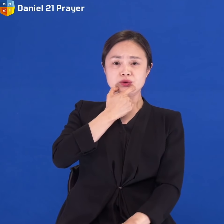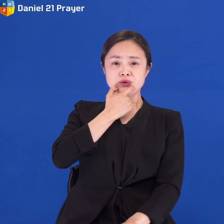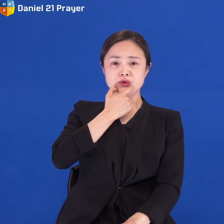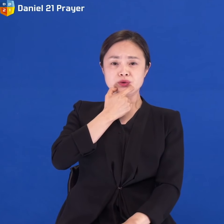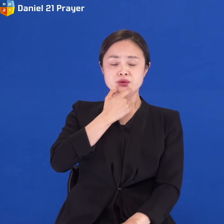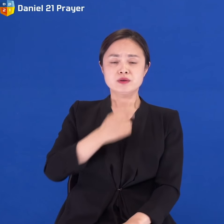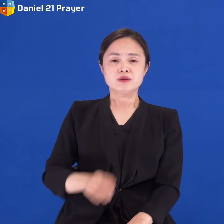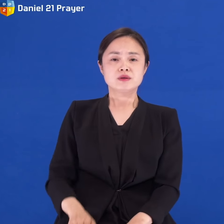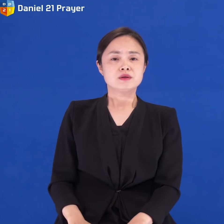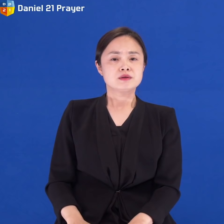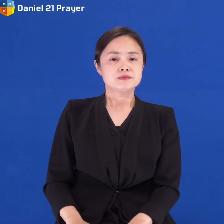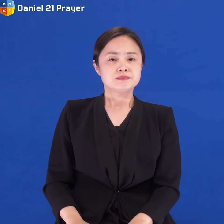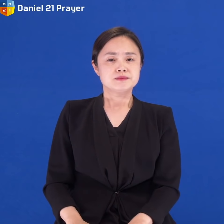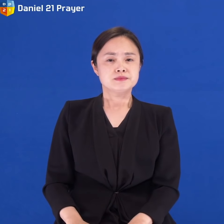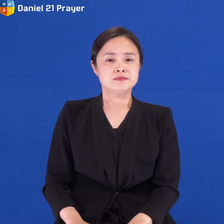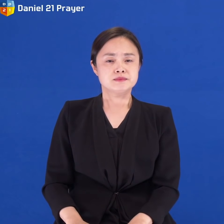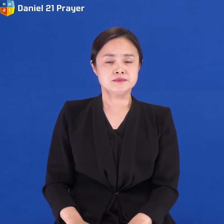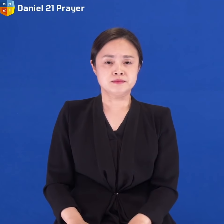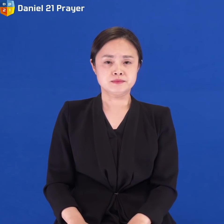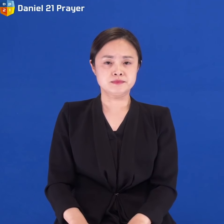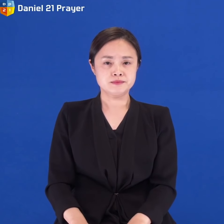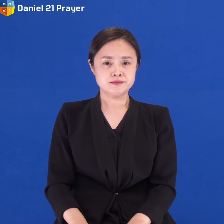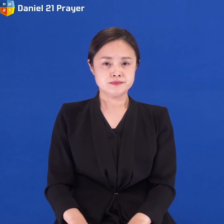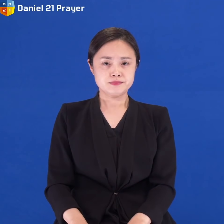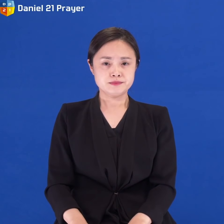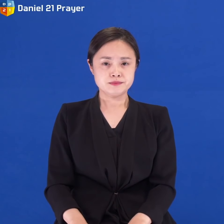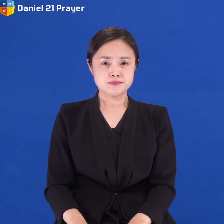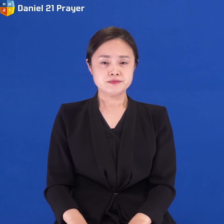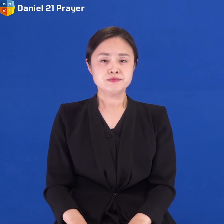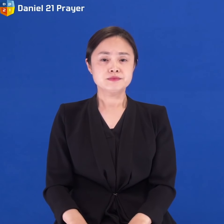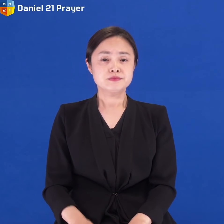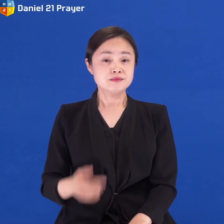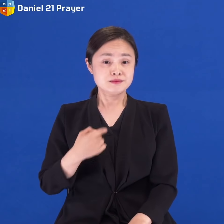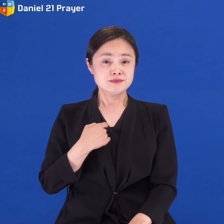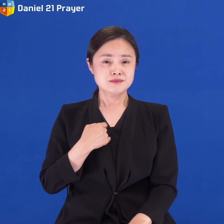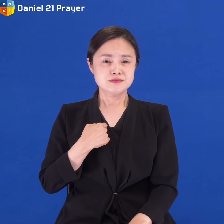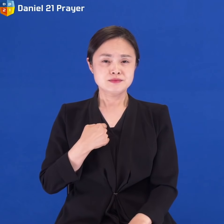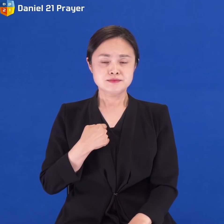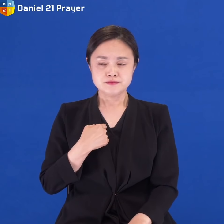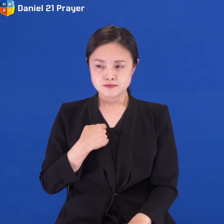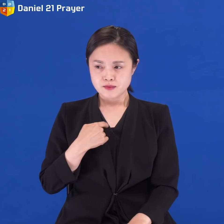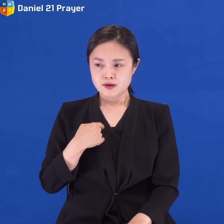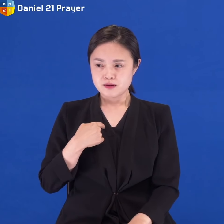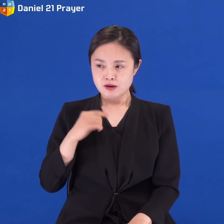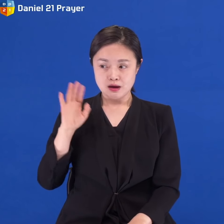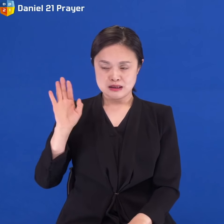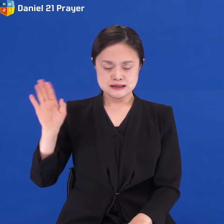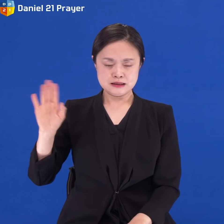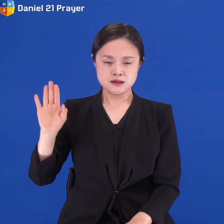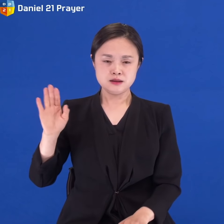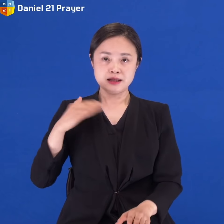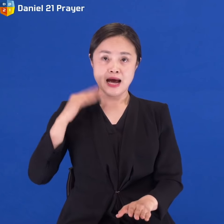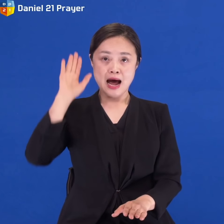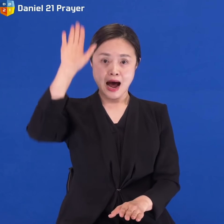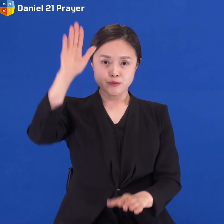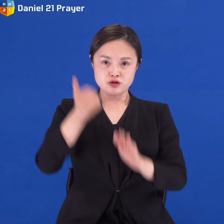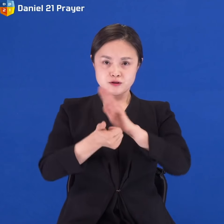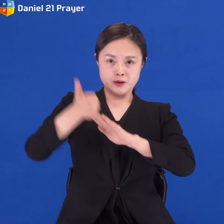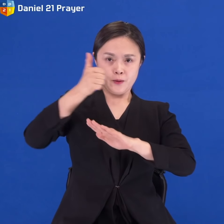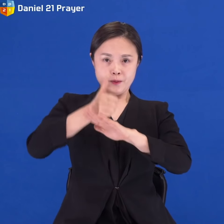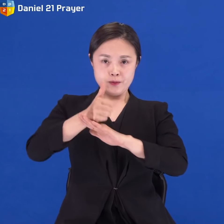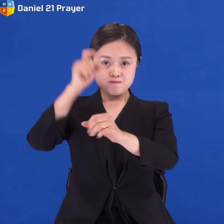화장실에서, 복도에서, 불빛 있는 곳에서 대학을 갈 준비를 하였습니다.